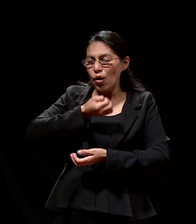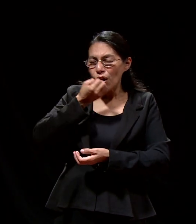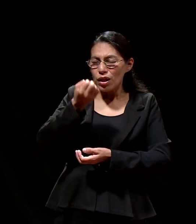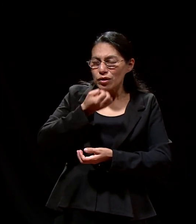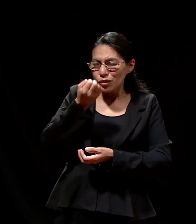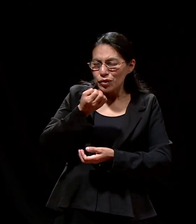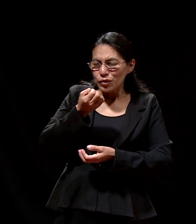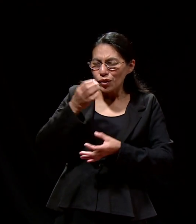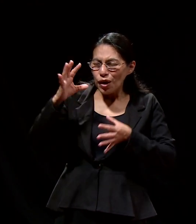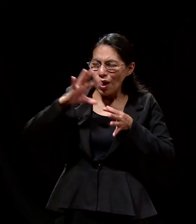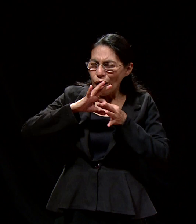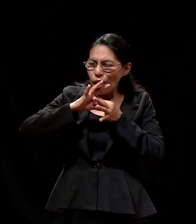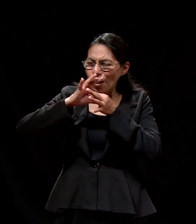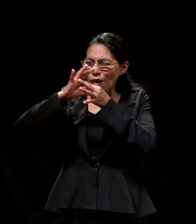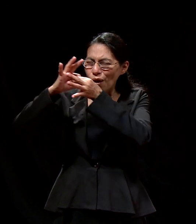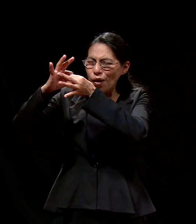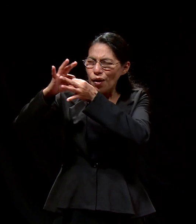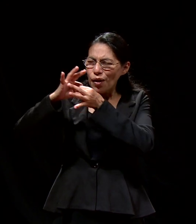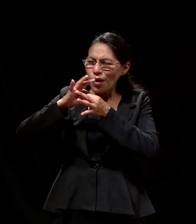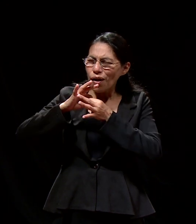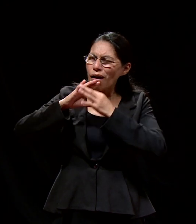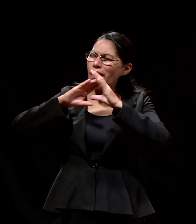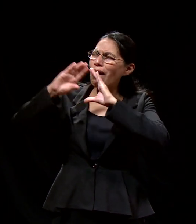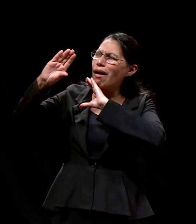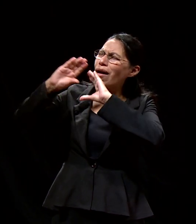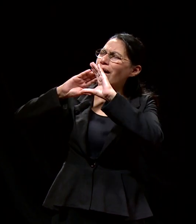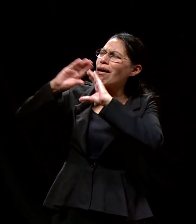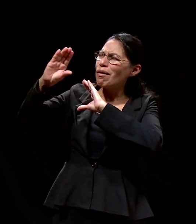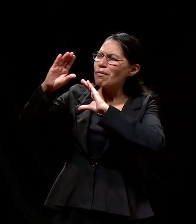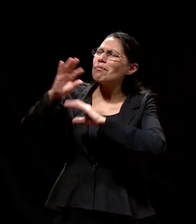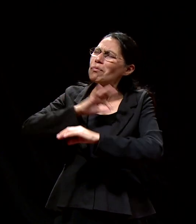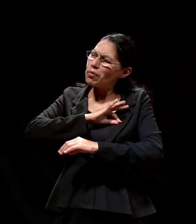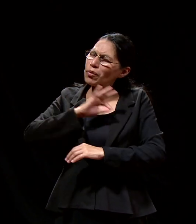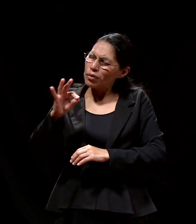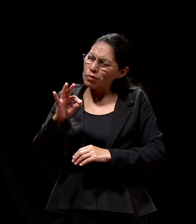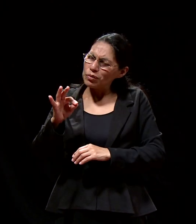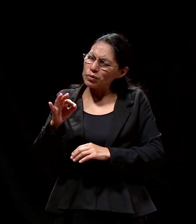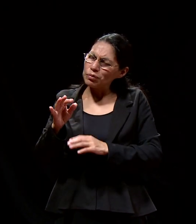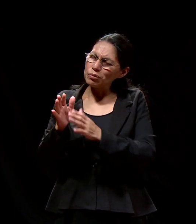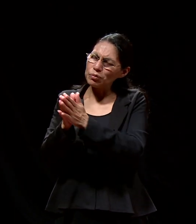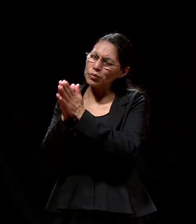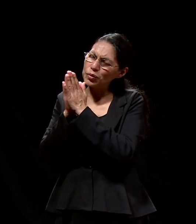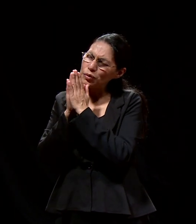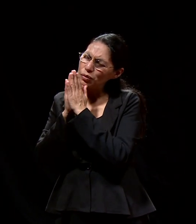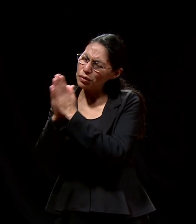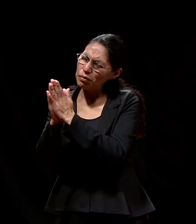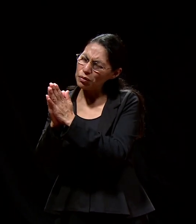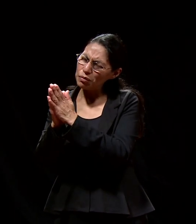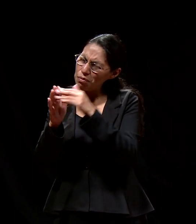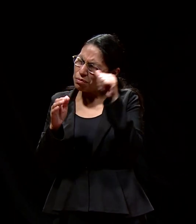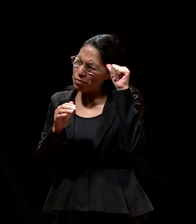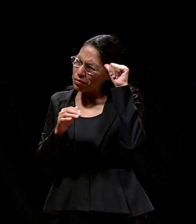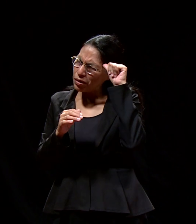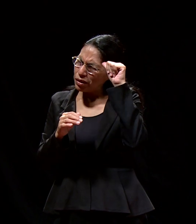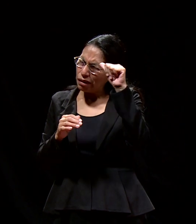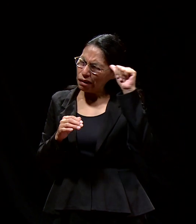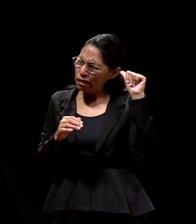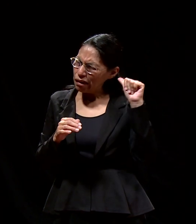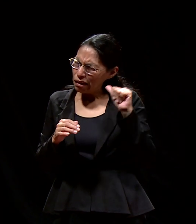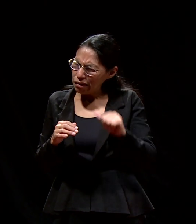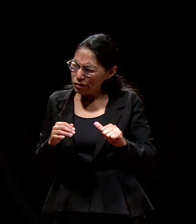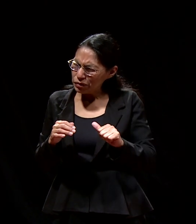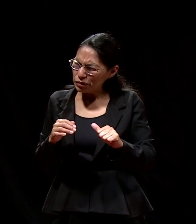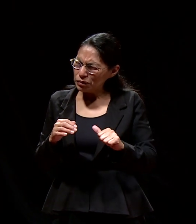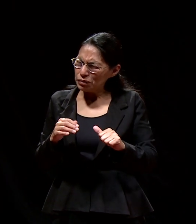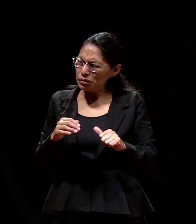donde nos comunicamos contigo perdona nuestras faltas y ayúdanos